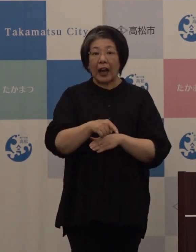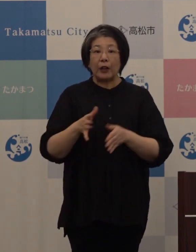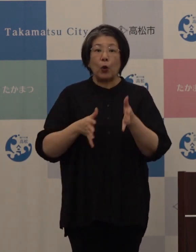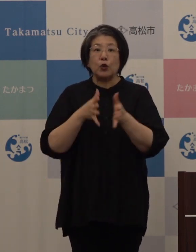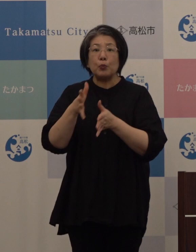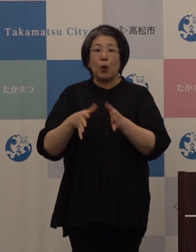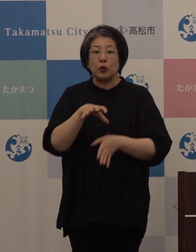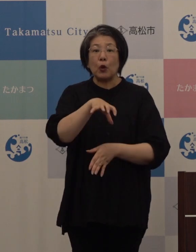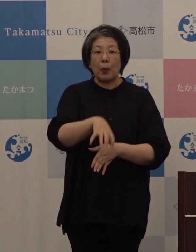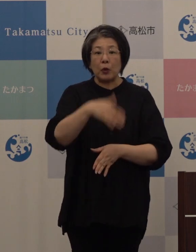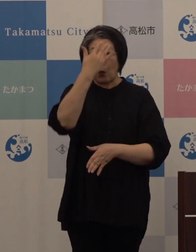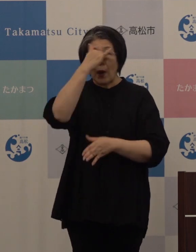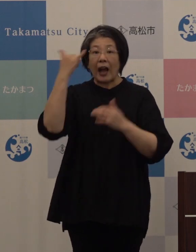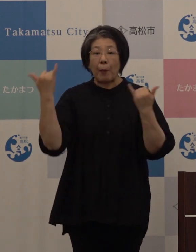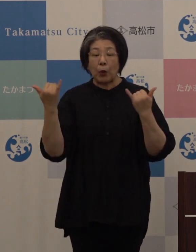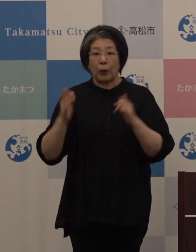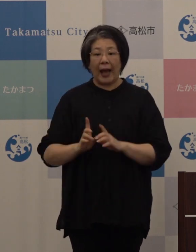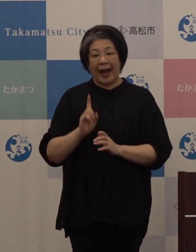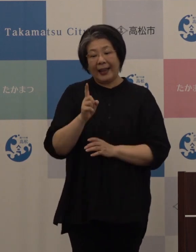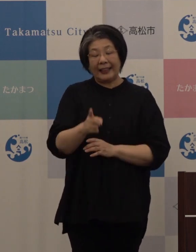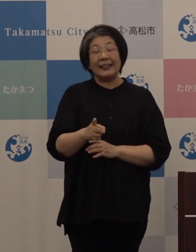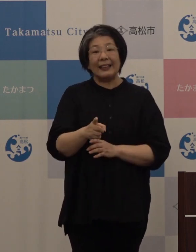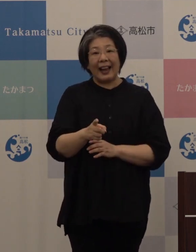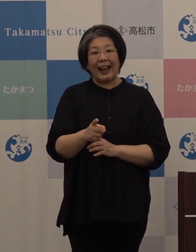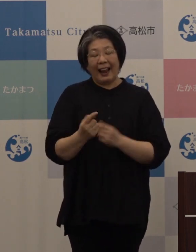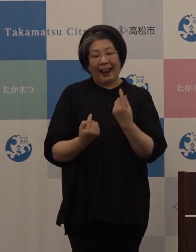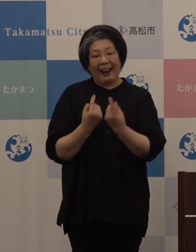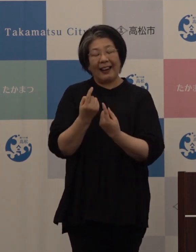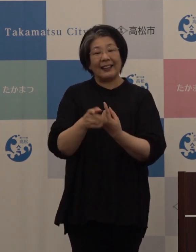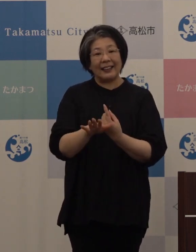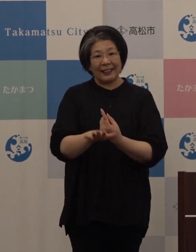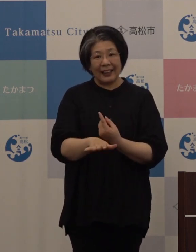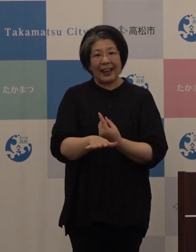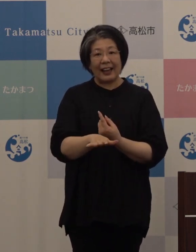若者たちがこういろいろ